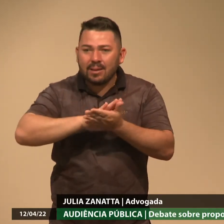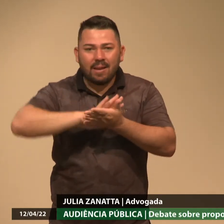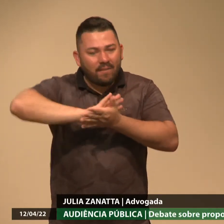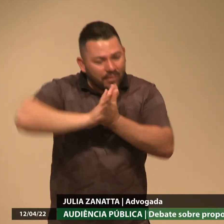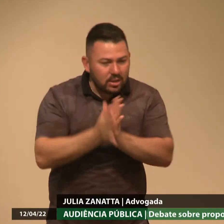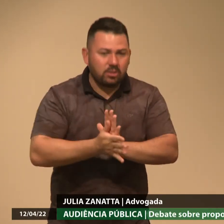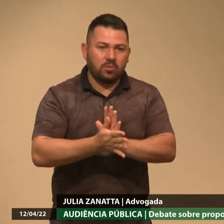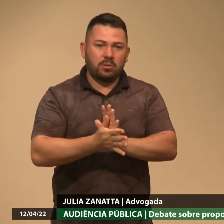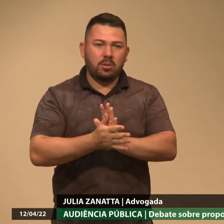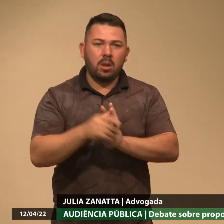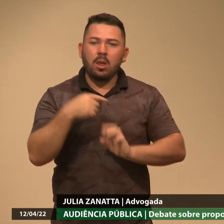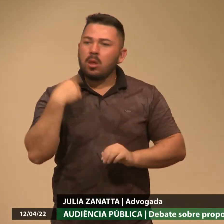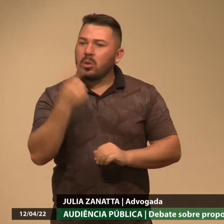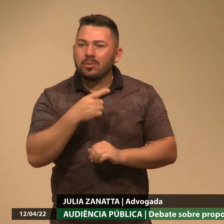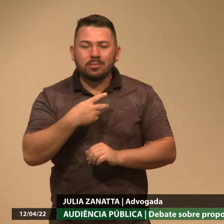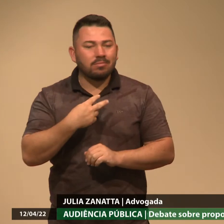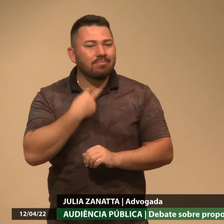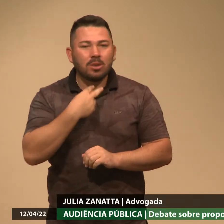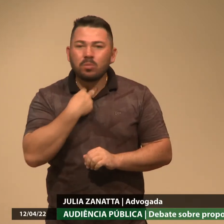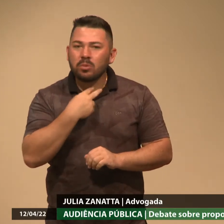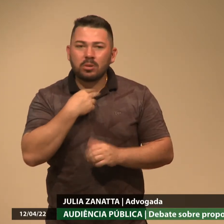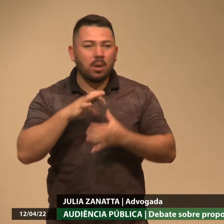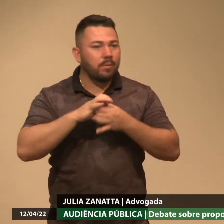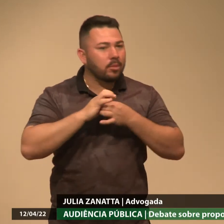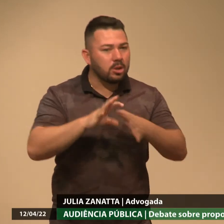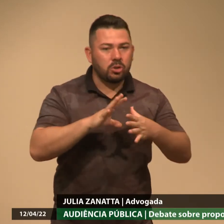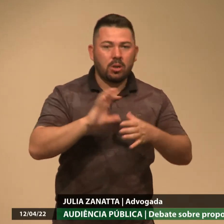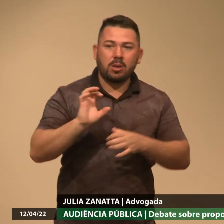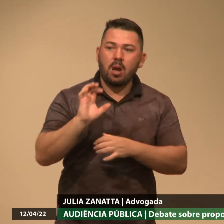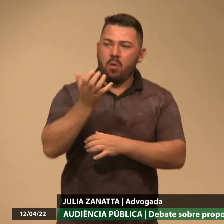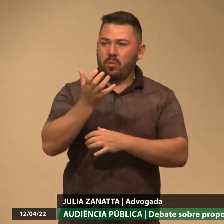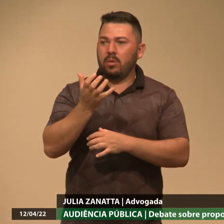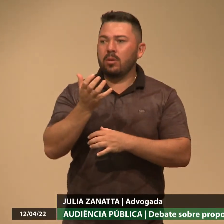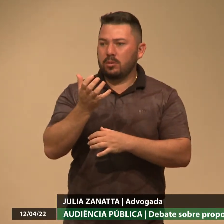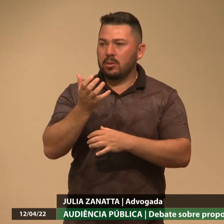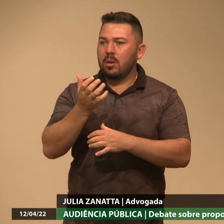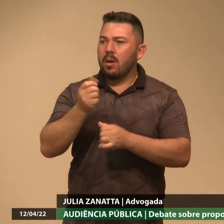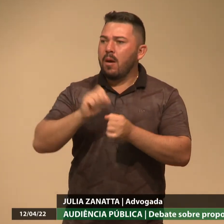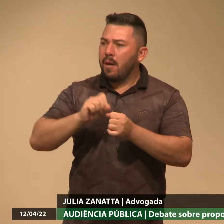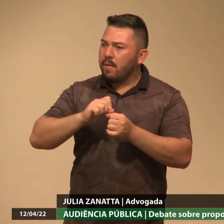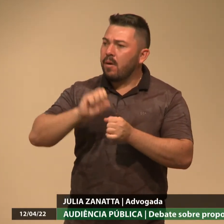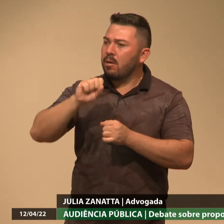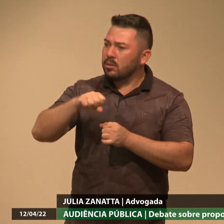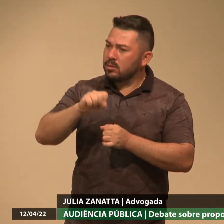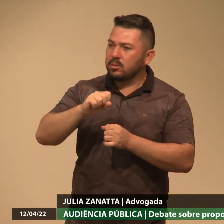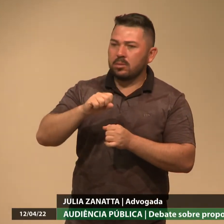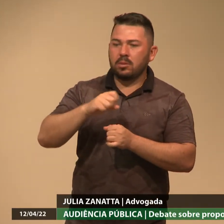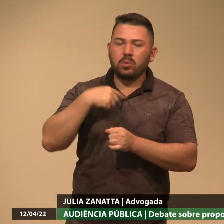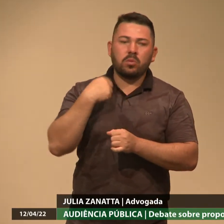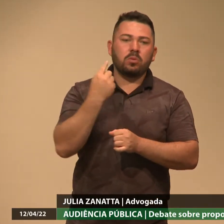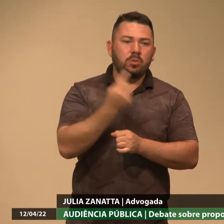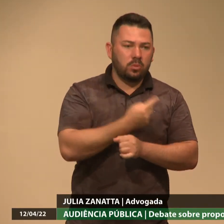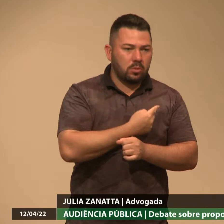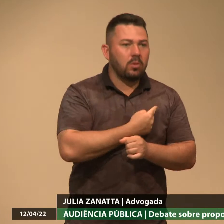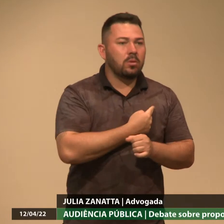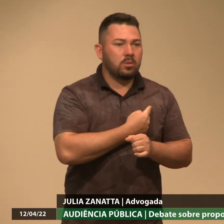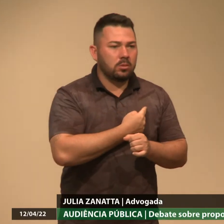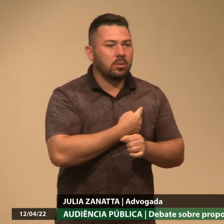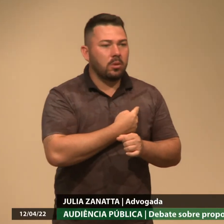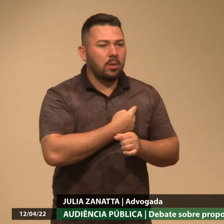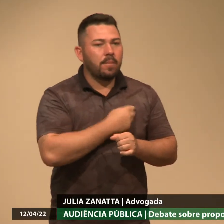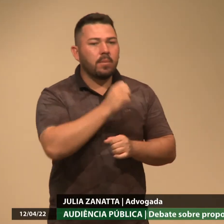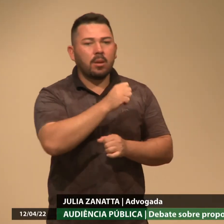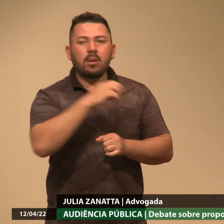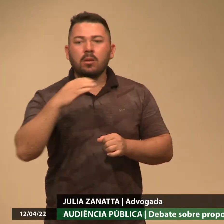apagar nós não podemos deixar que isso aconteça Isso faz parte sim do nosso ser